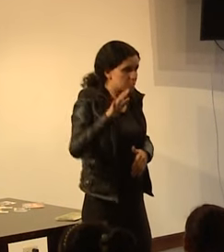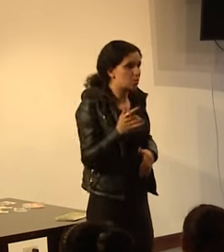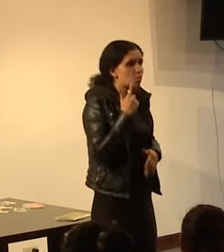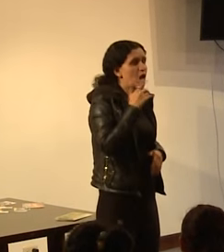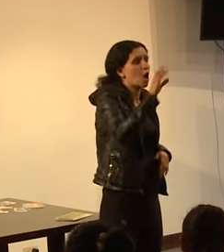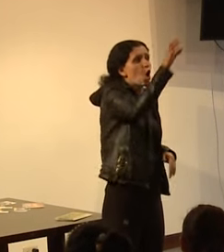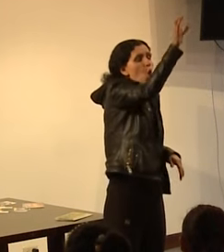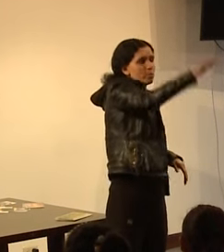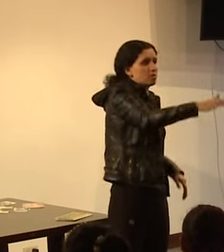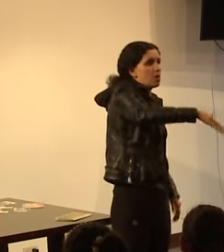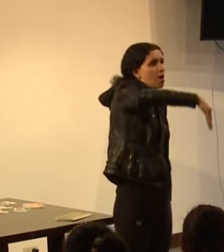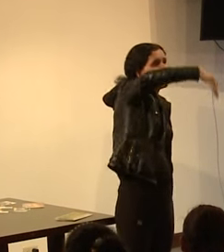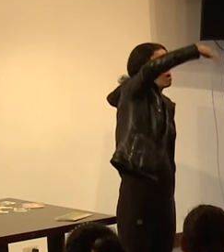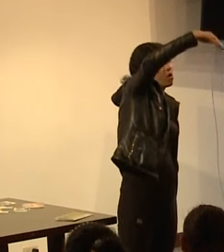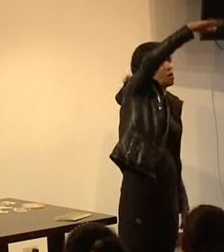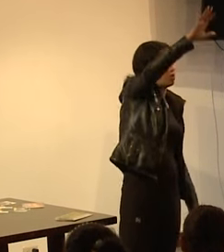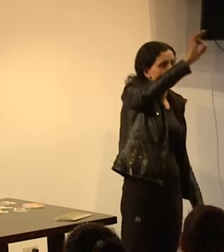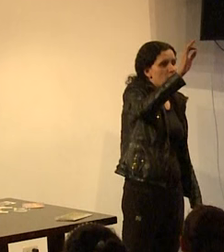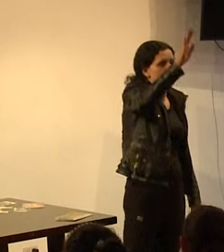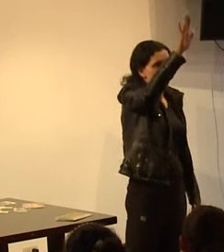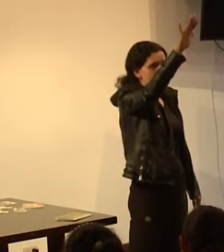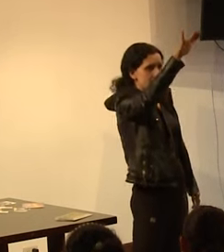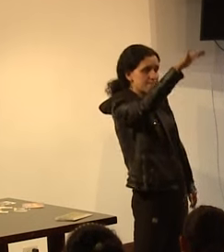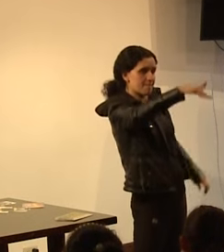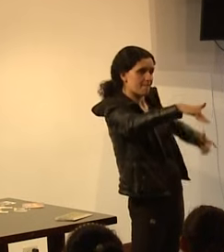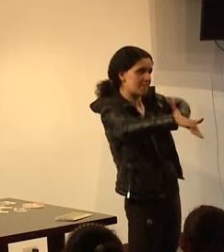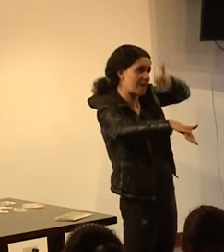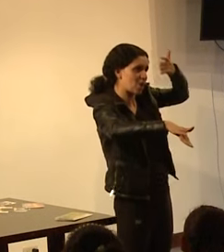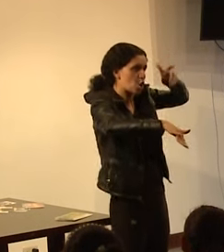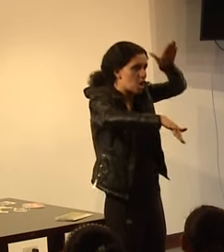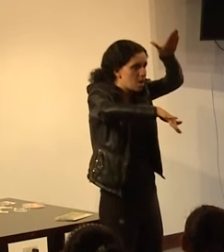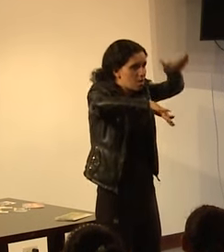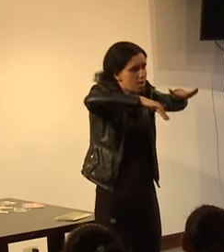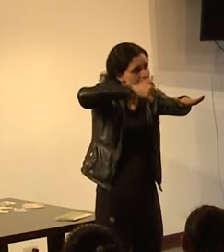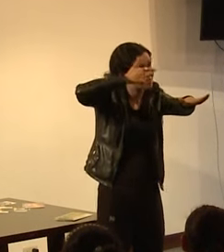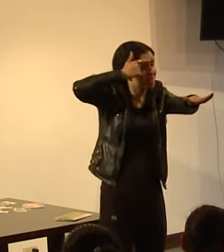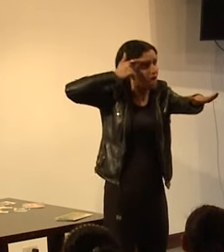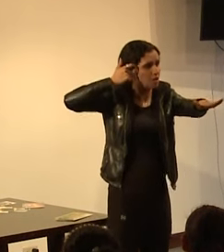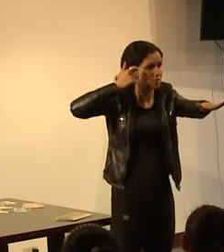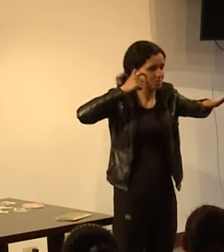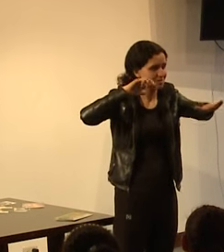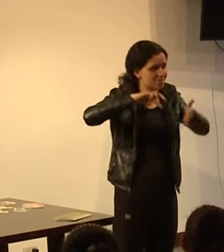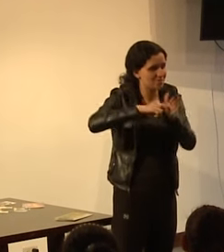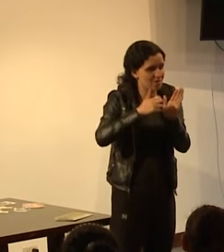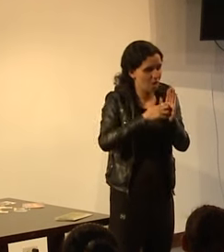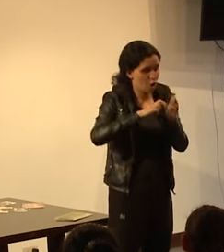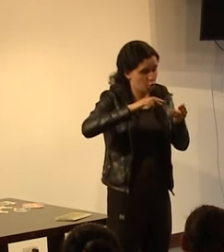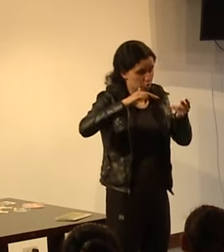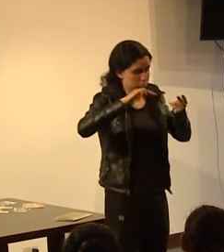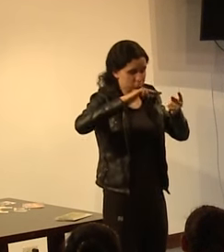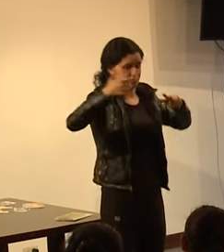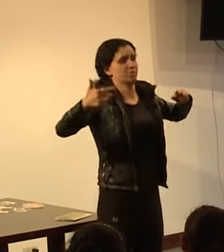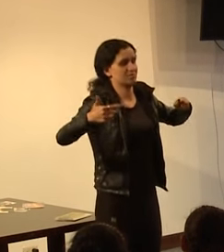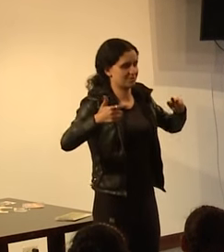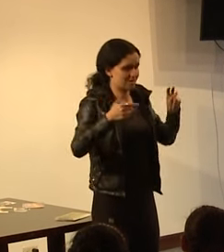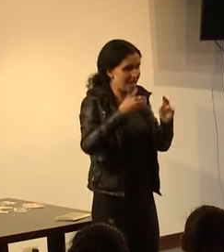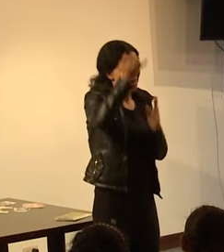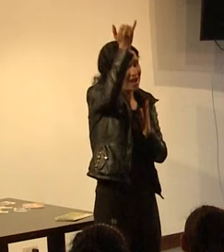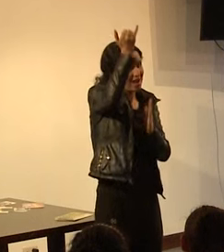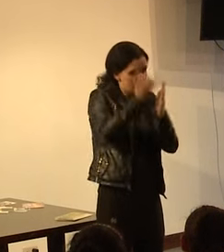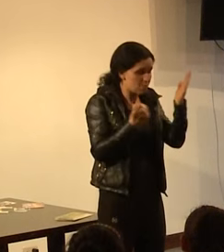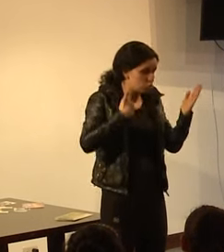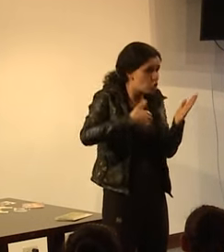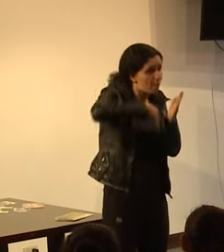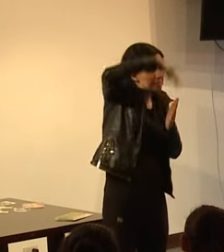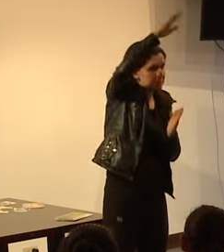columna, yo no pintaría una línea, pero haría un borde muy blanco contrastado con uno muy negro, lo que me daría, por efecto de contraste, pues una línea, ¿cierto? Pero seguramente no